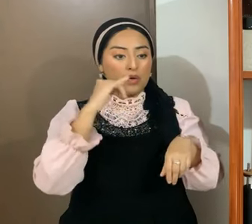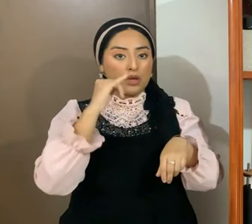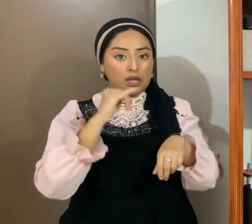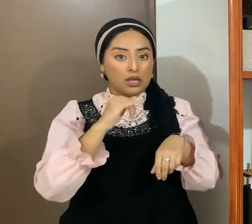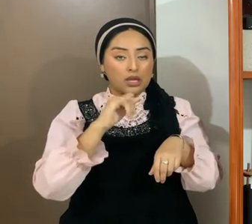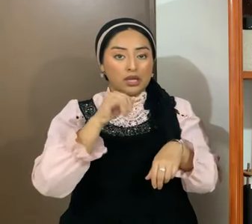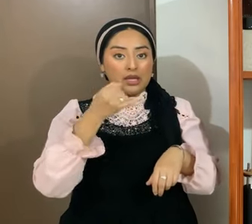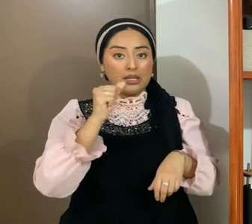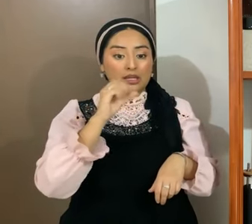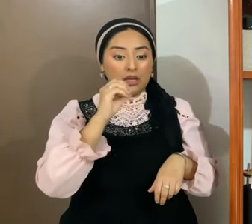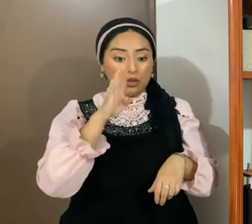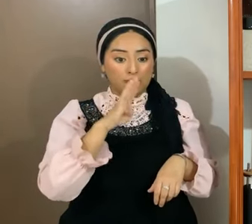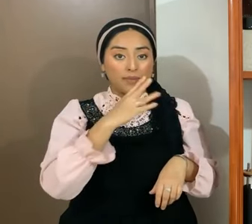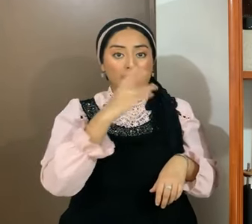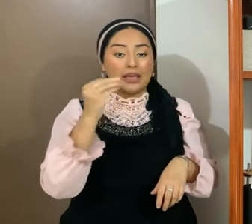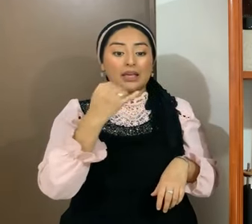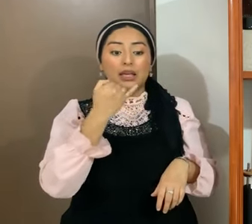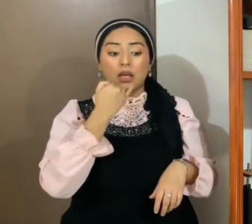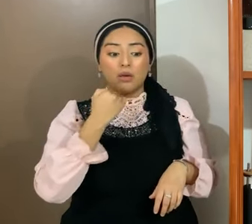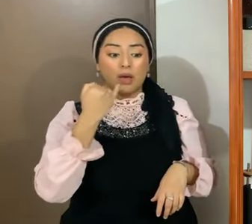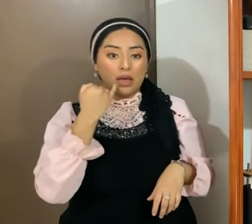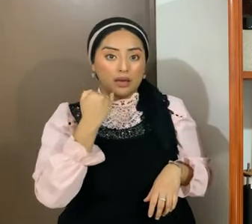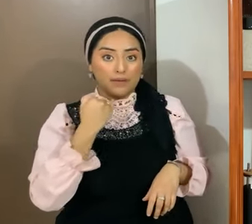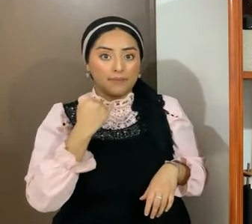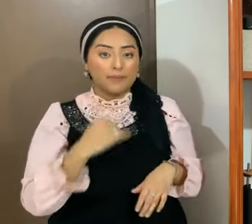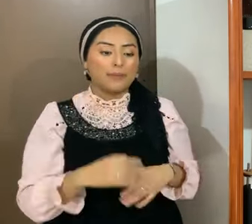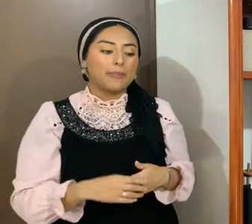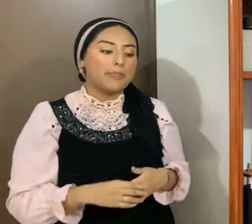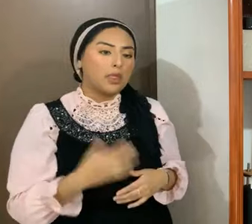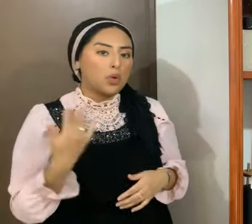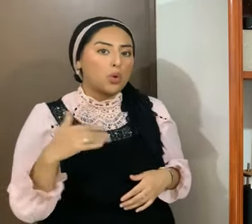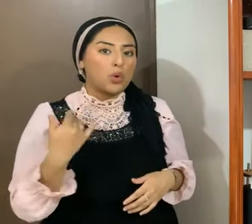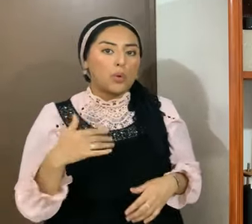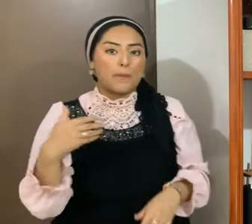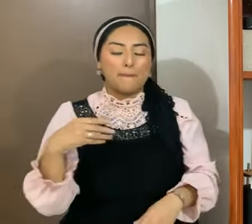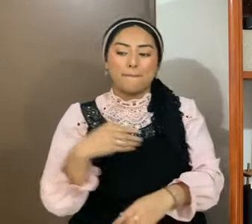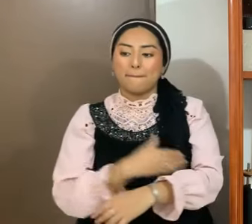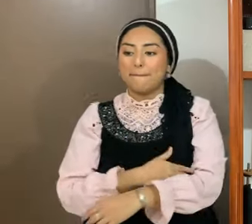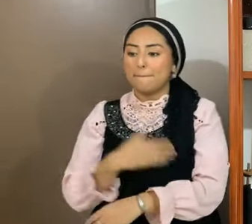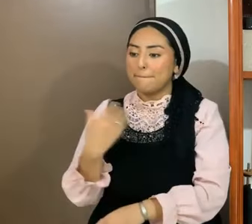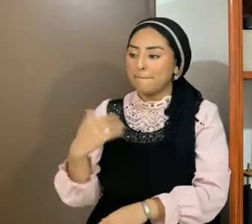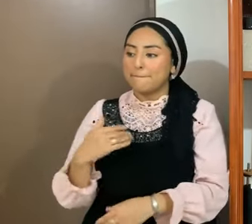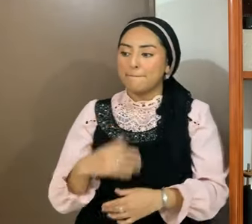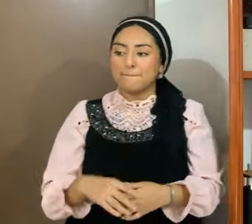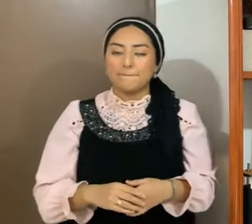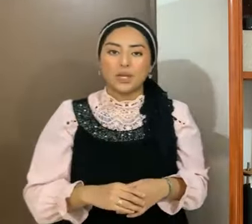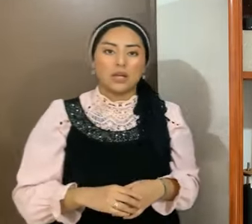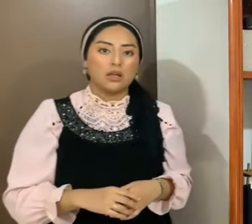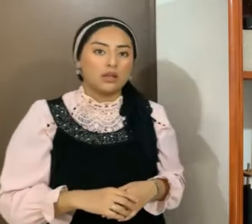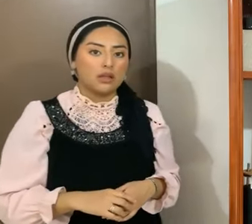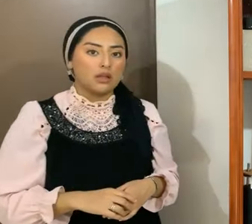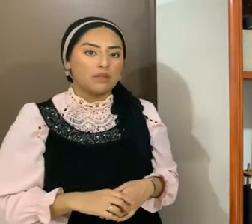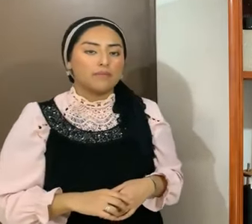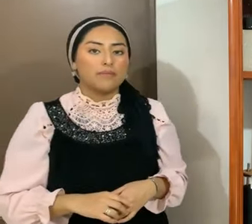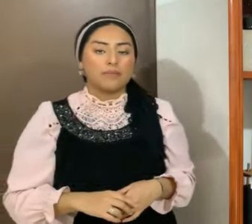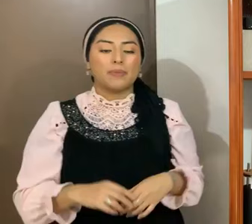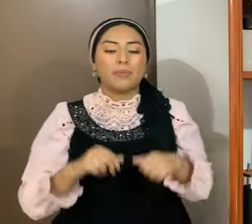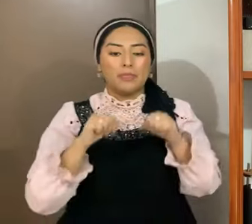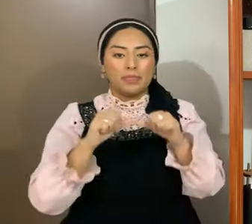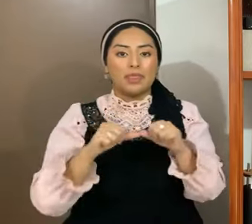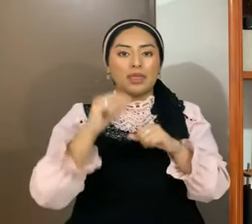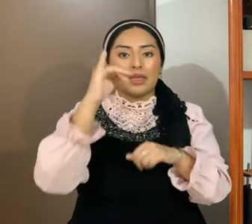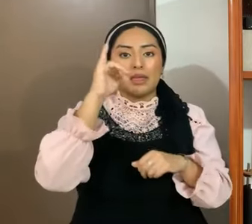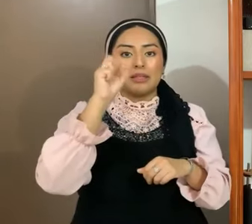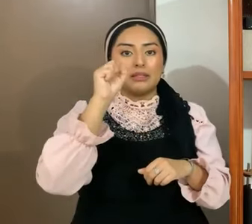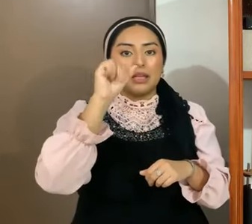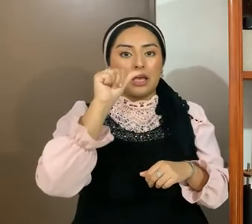y por oprobio a Israel. Qué tremendo, qué tremendo. Vamos a continuar.